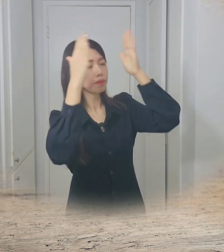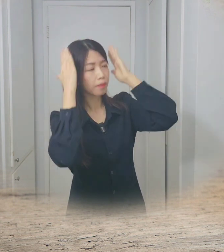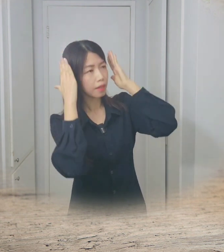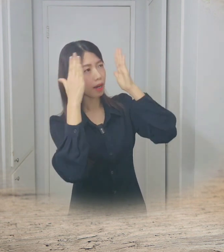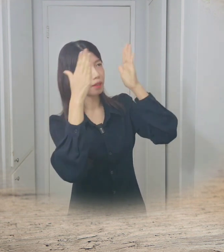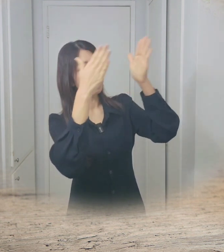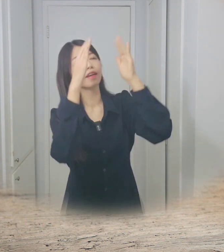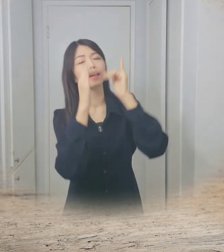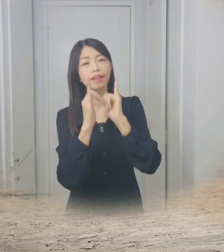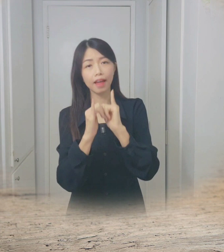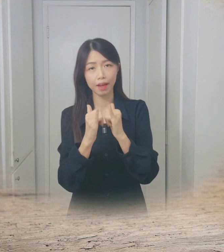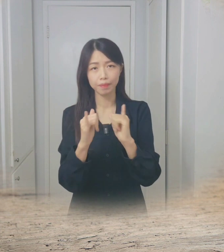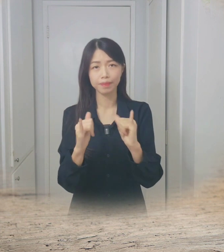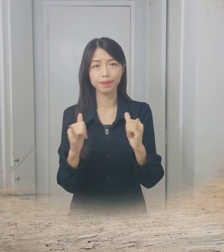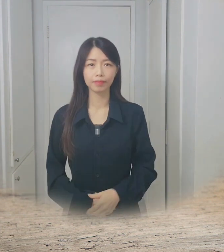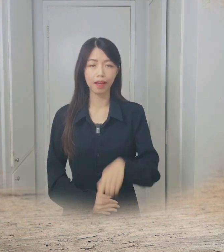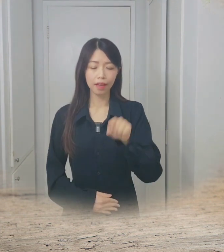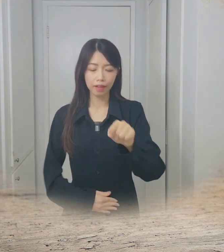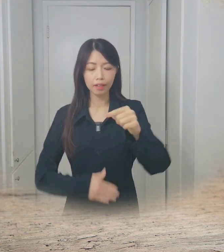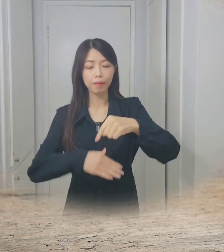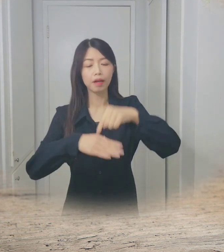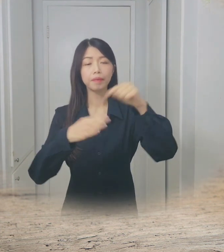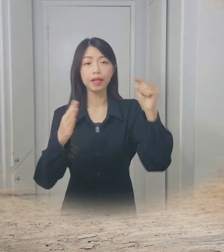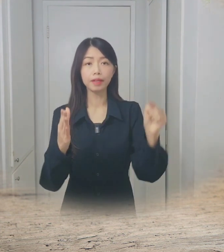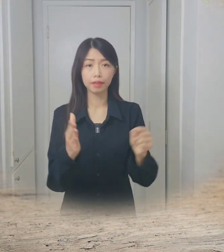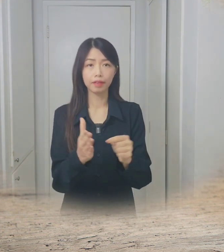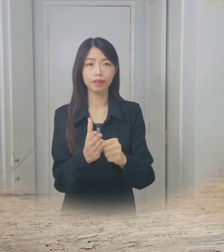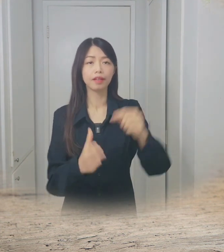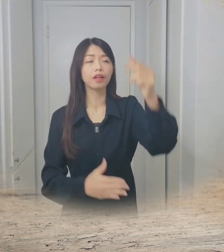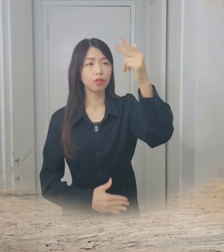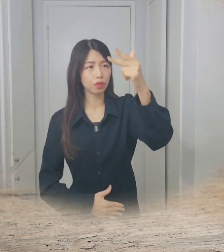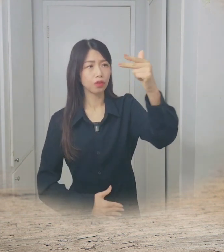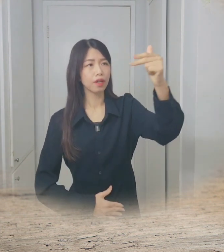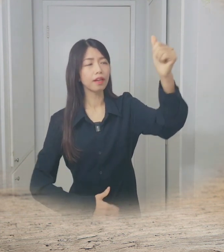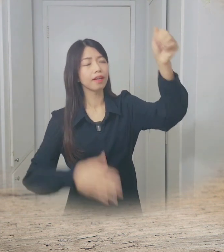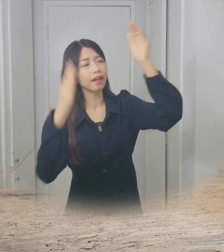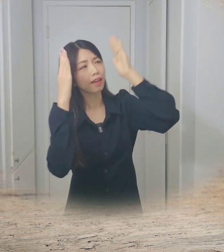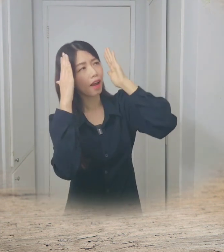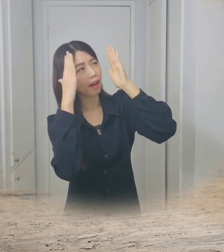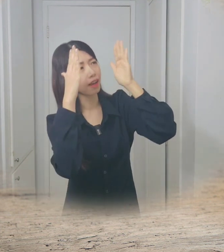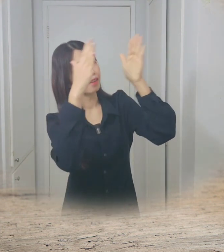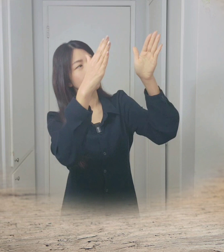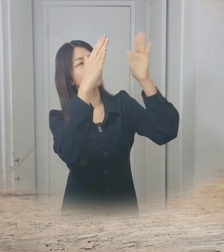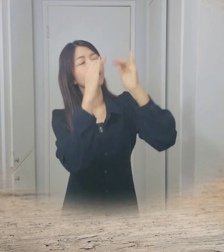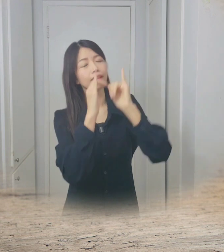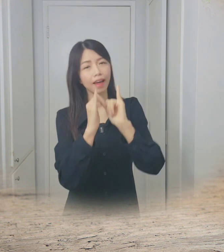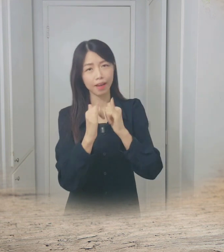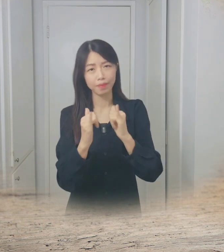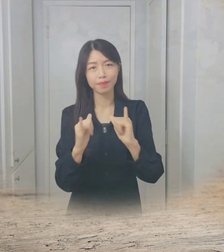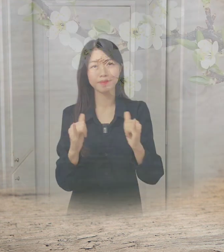향하다 사람 그 마음이 주를 향한